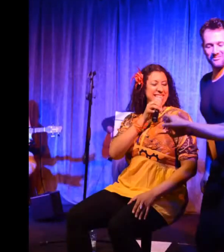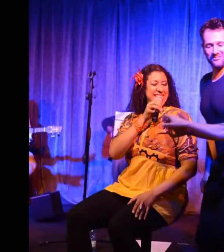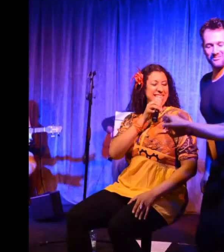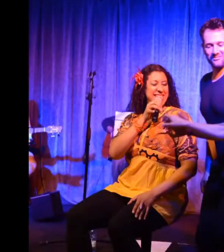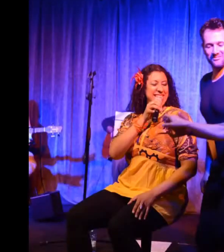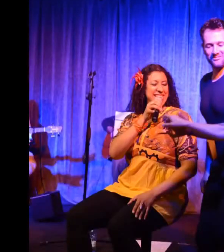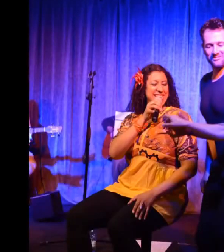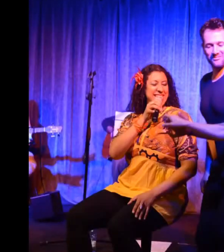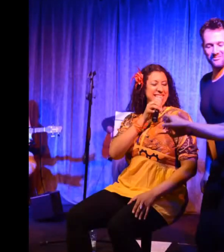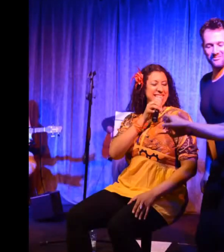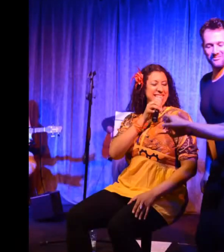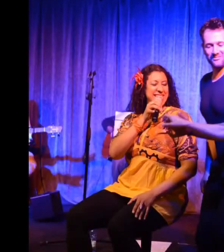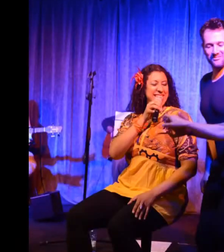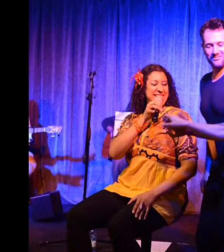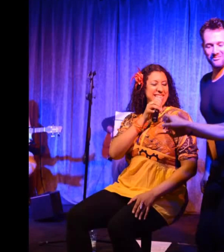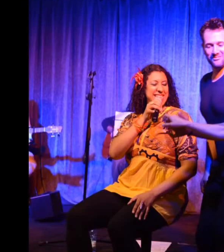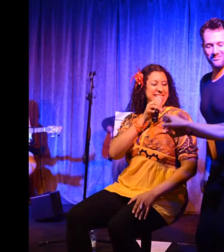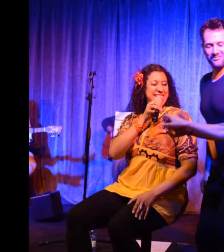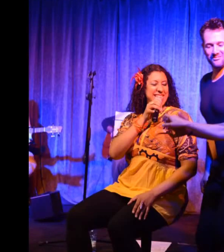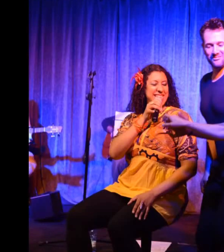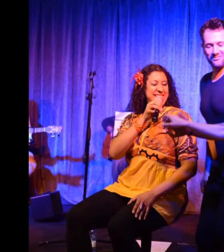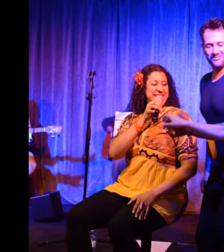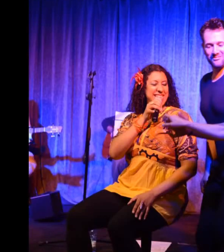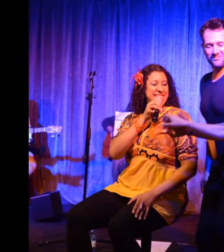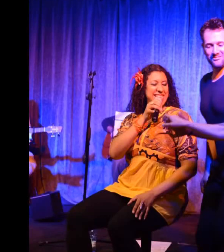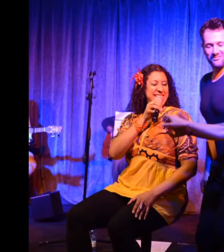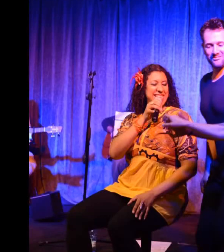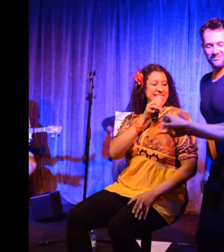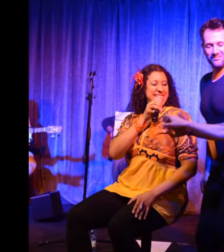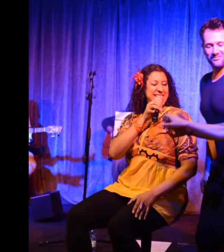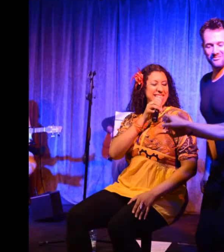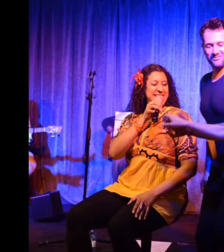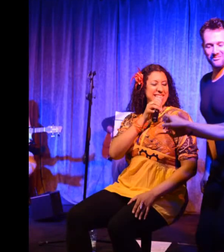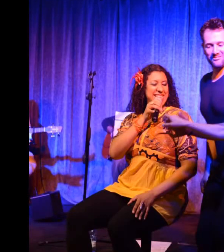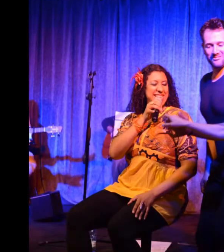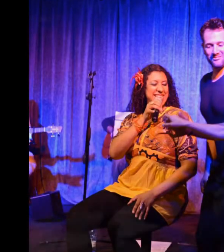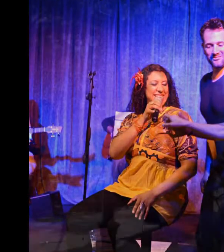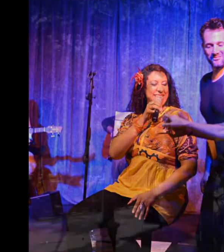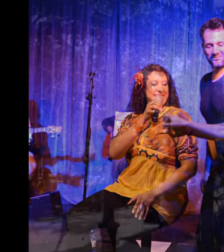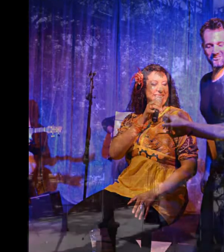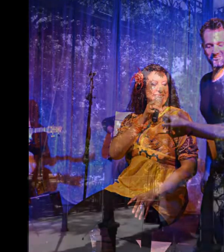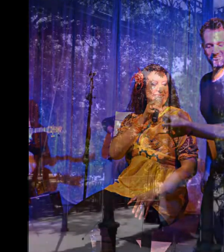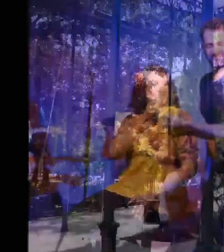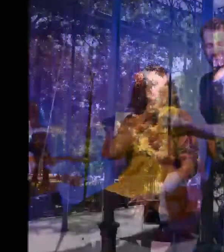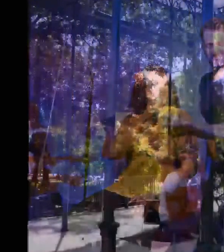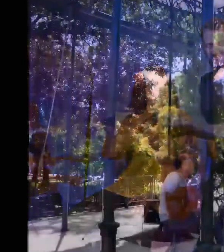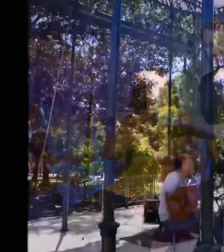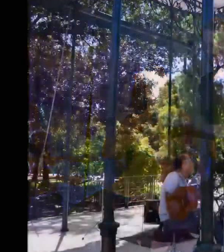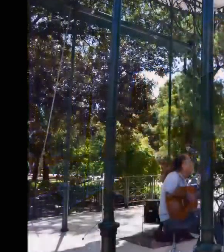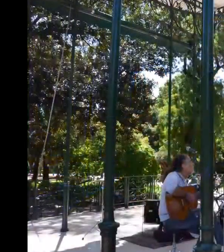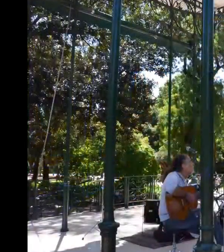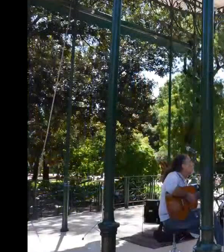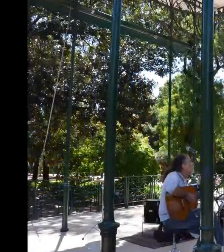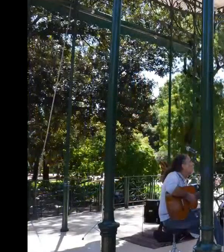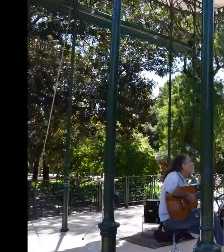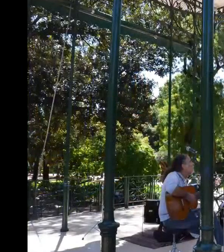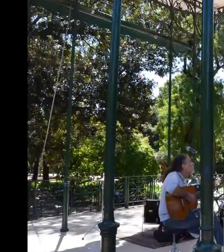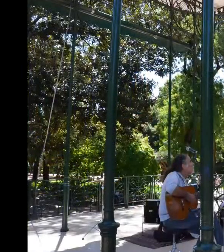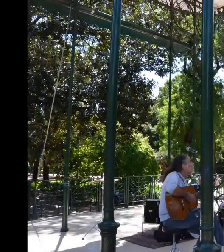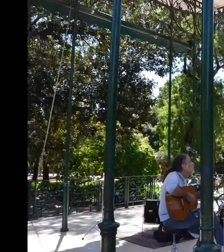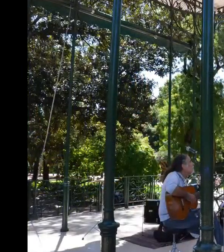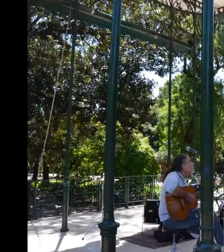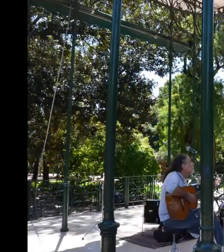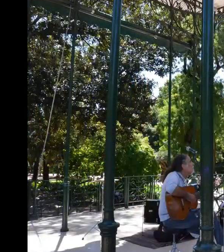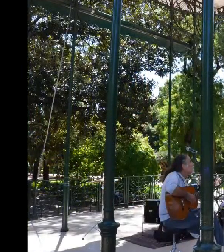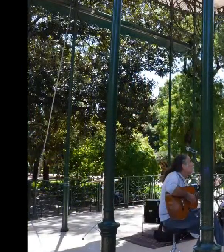pé. No mês que vem eu vou de volta pra Bahia, longe de academia, sem doutor pra me ensinar. Eu vou pra rua,